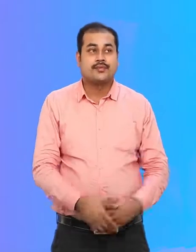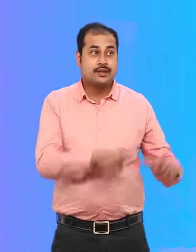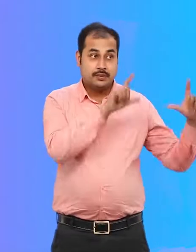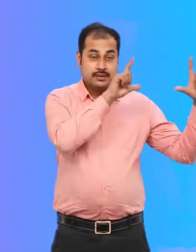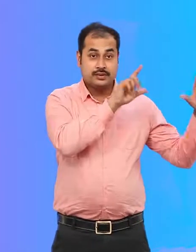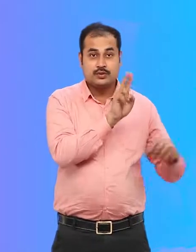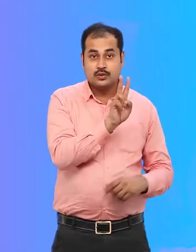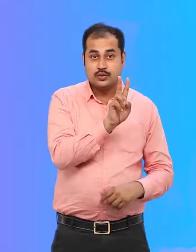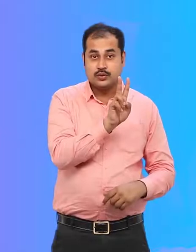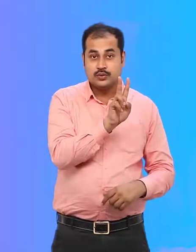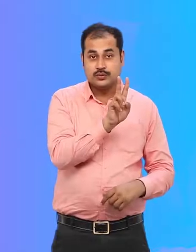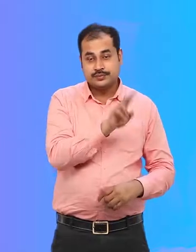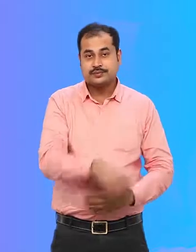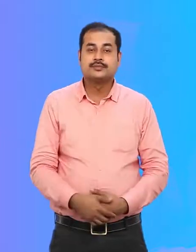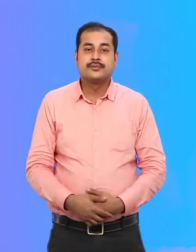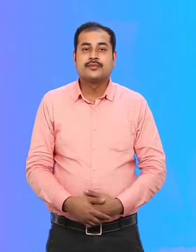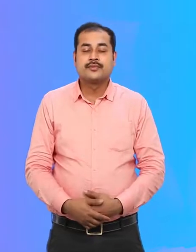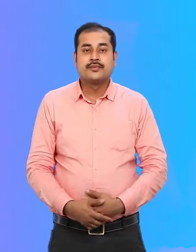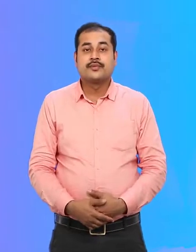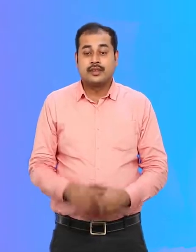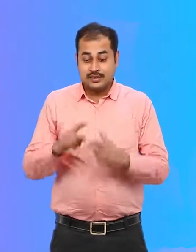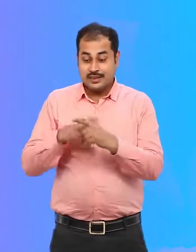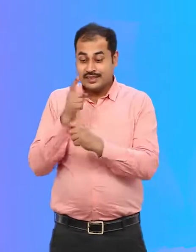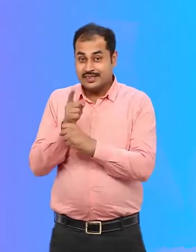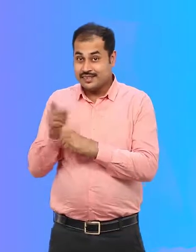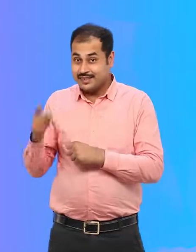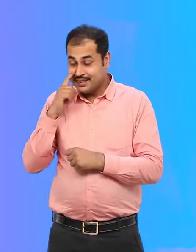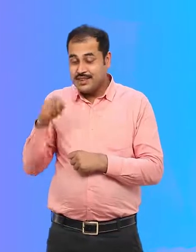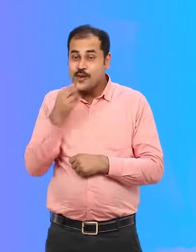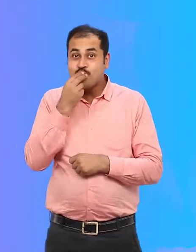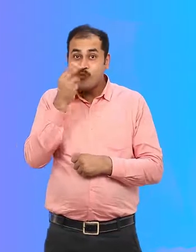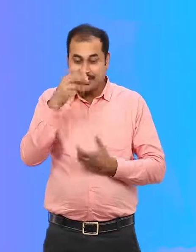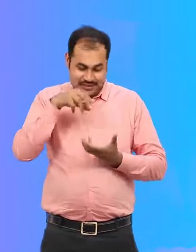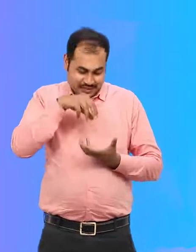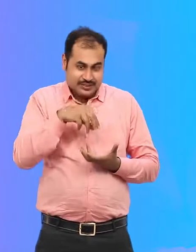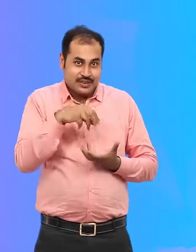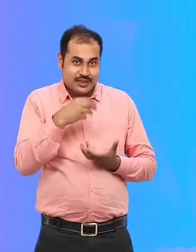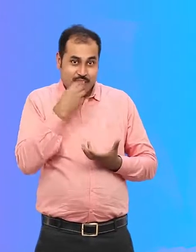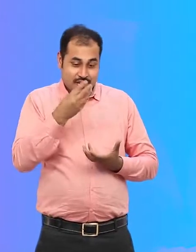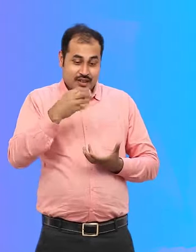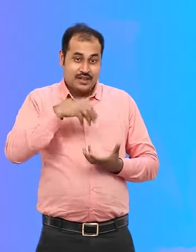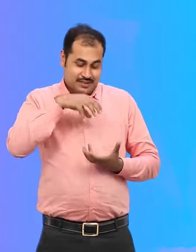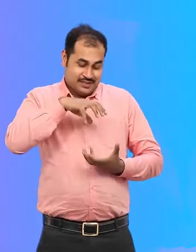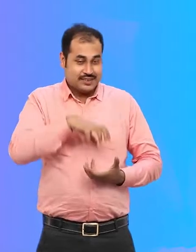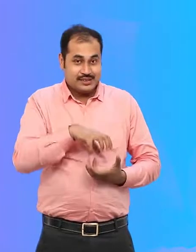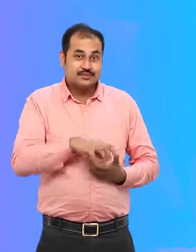कि दूसरे चित्र में में ओ मैडम के हाथ में तौफीक का डिब्बा है है